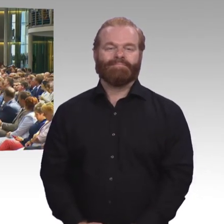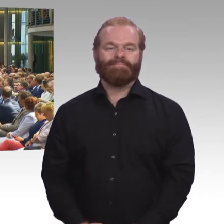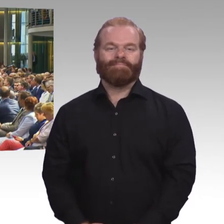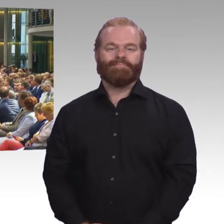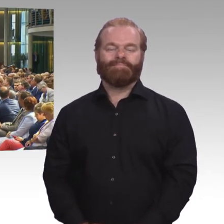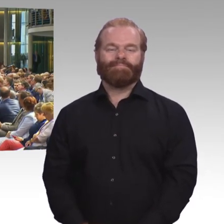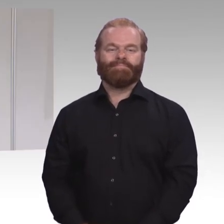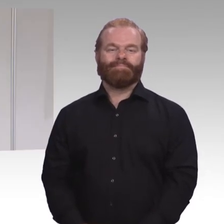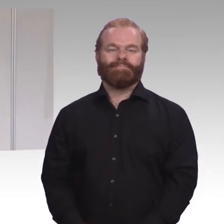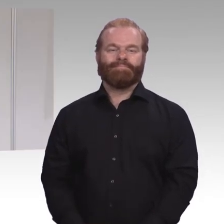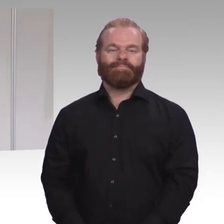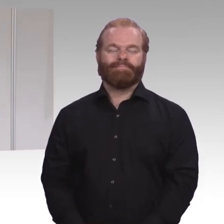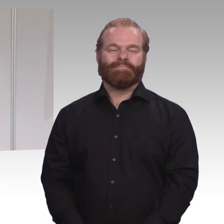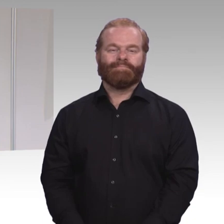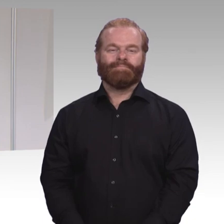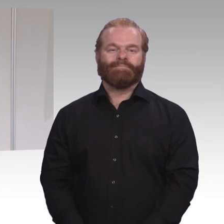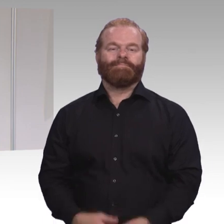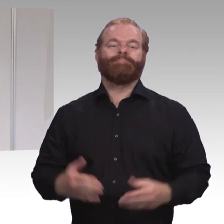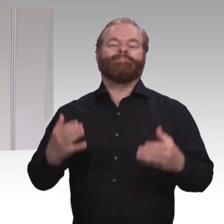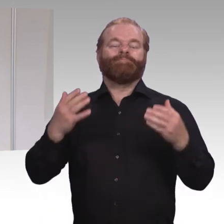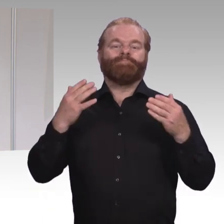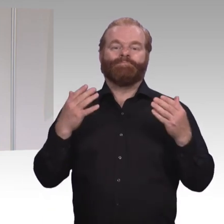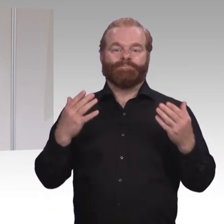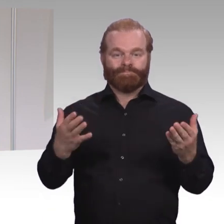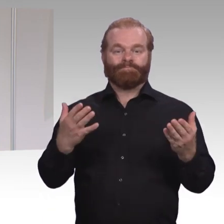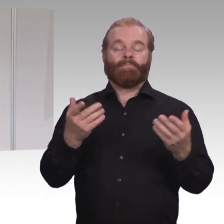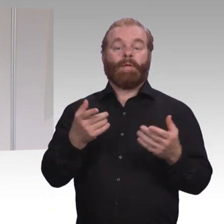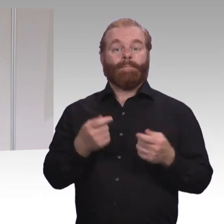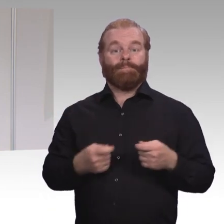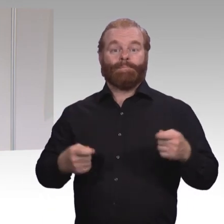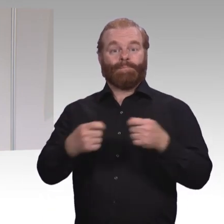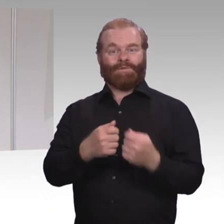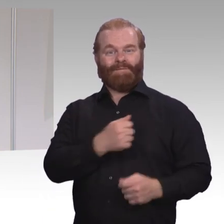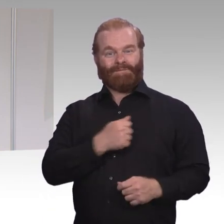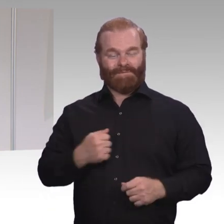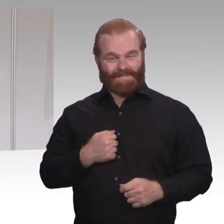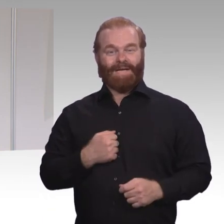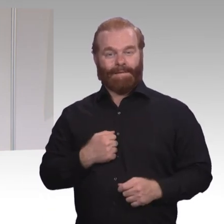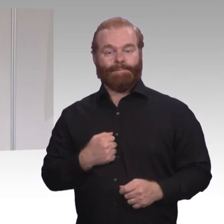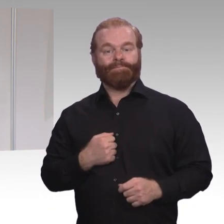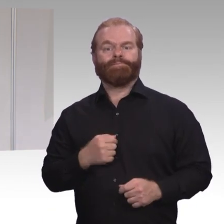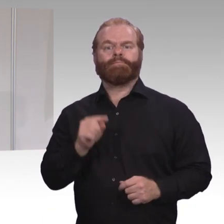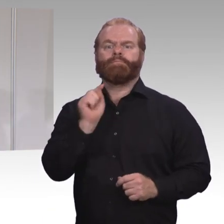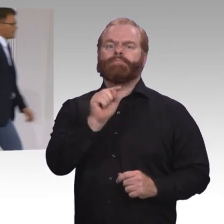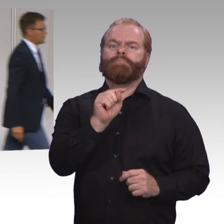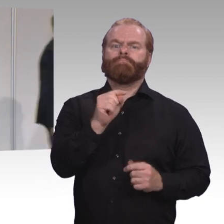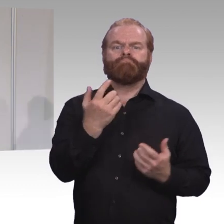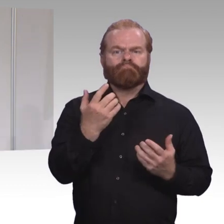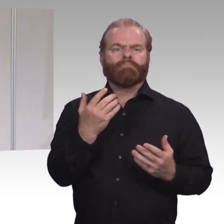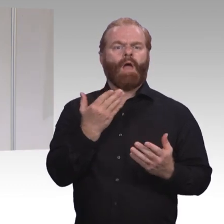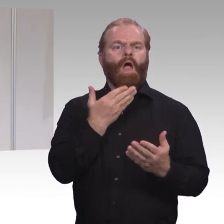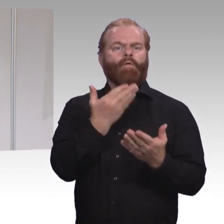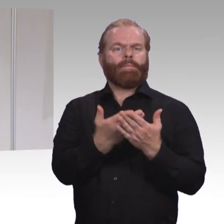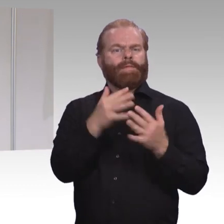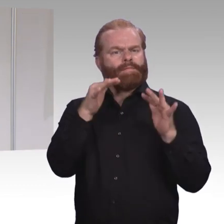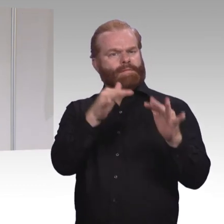Es geht um eine Bundeswehr, die die Aufgaben erfüllen kann, die wir ihr geben. Es geht um unser ureigenes Interesse. Und